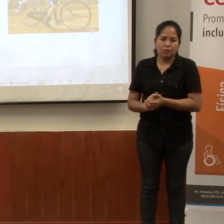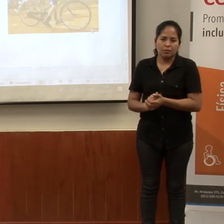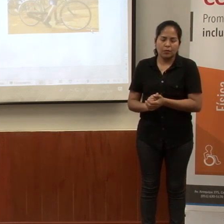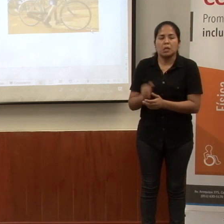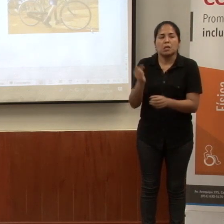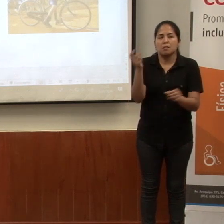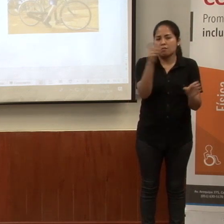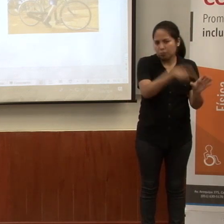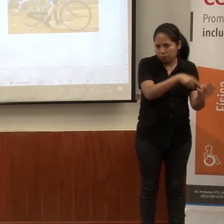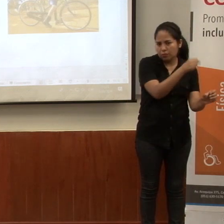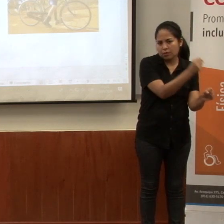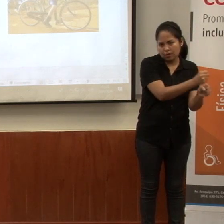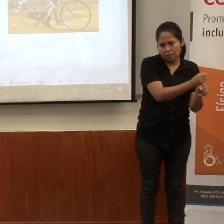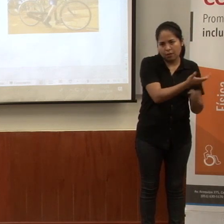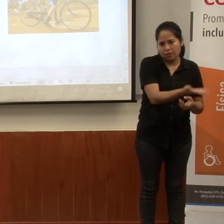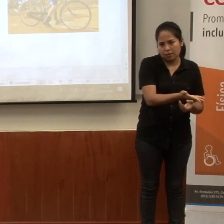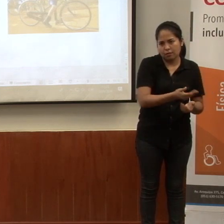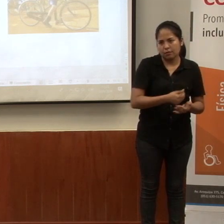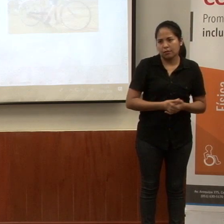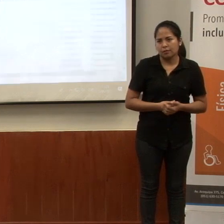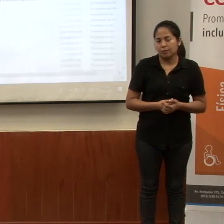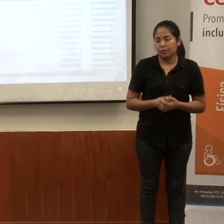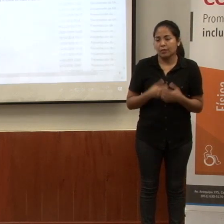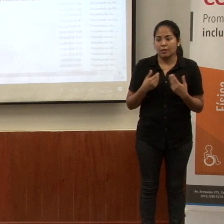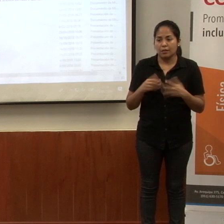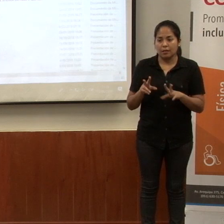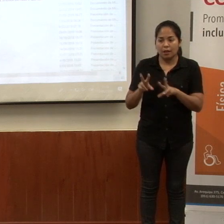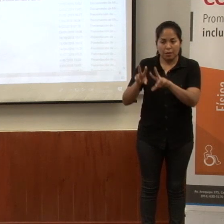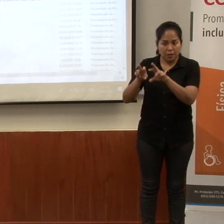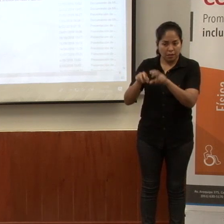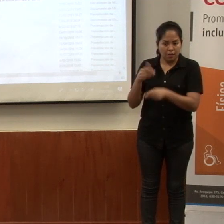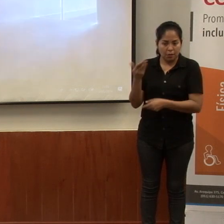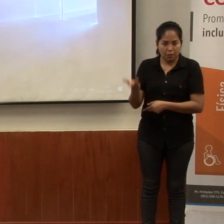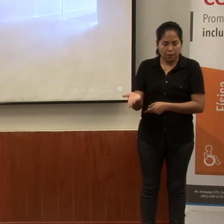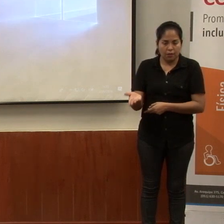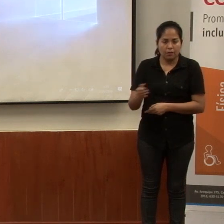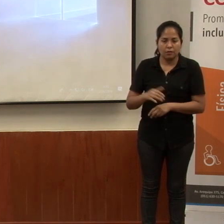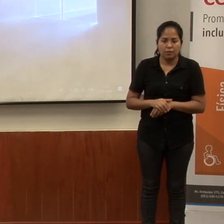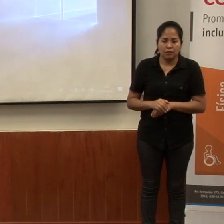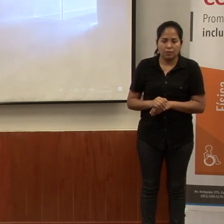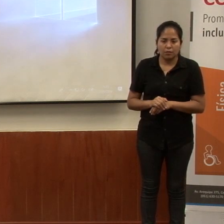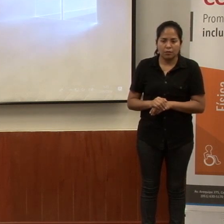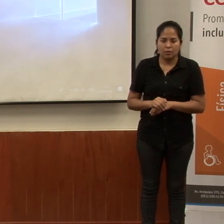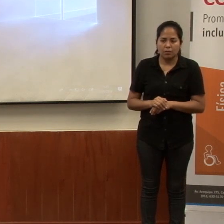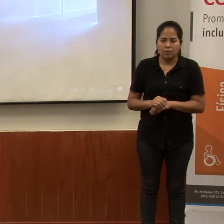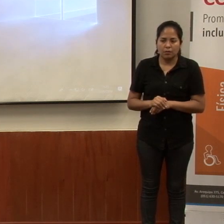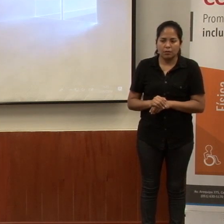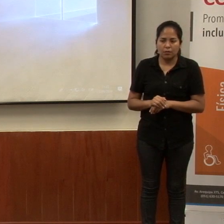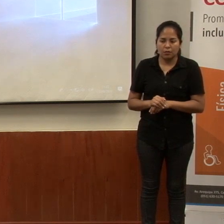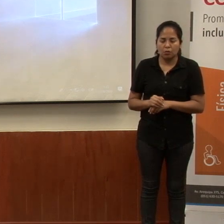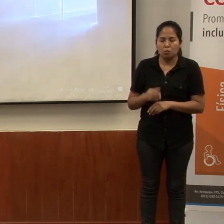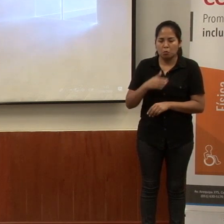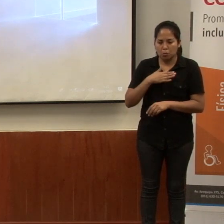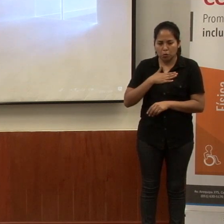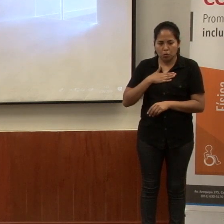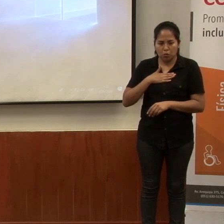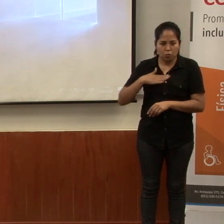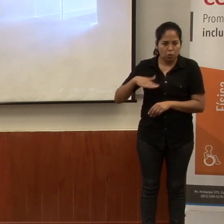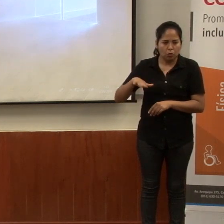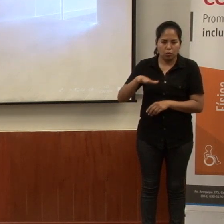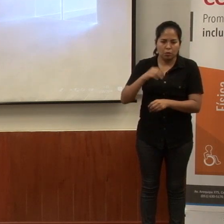el trabajo. Y si analizamos eso, vamos viendo que hemos estado trabajando